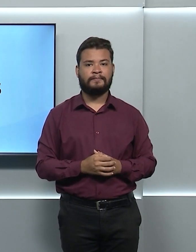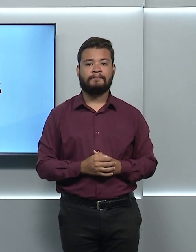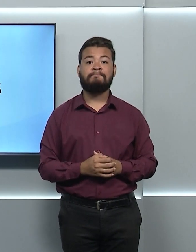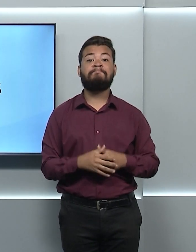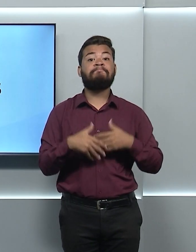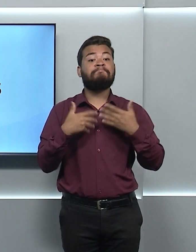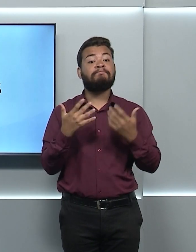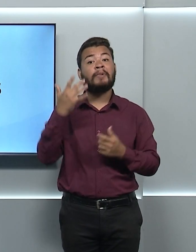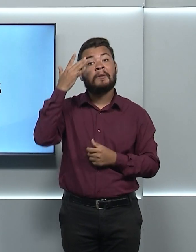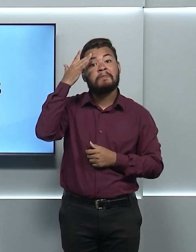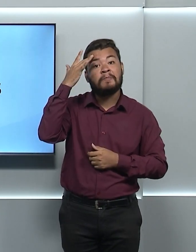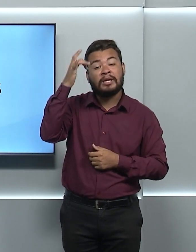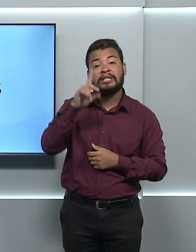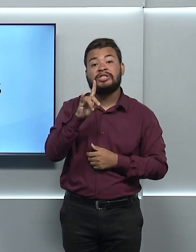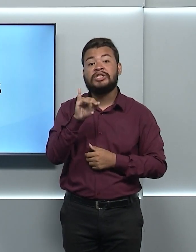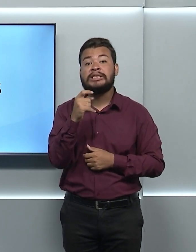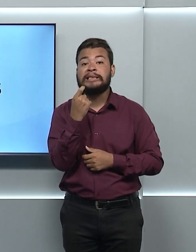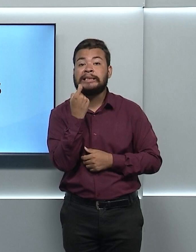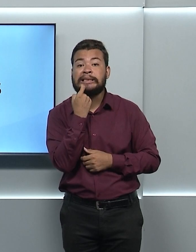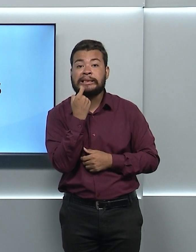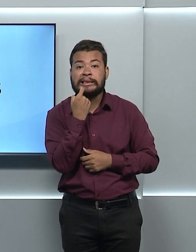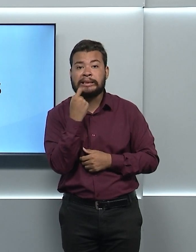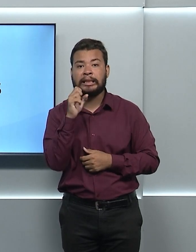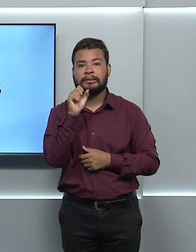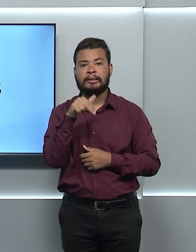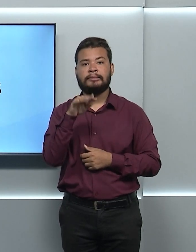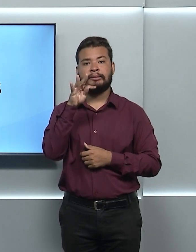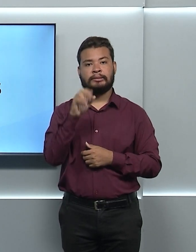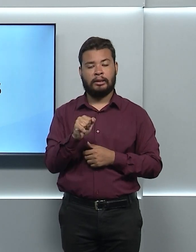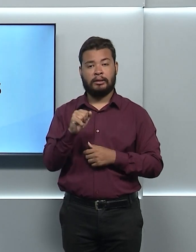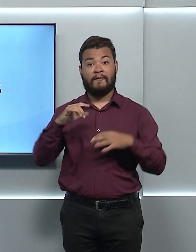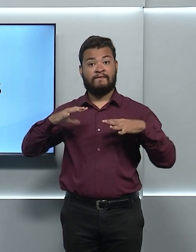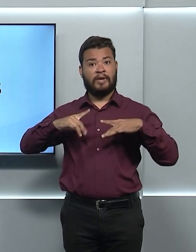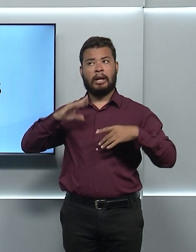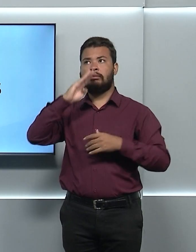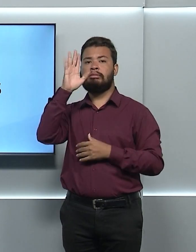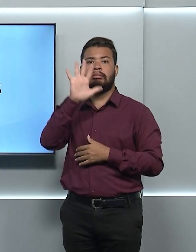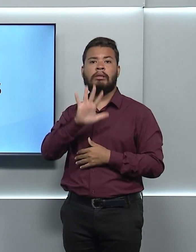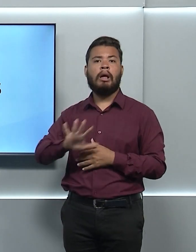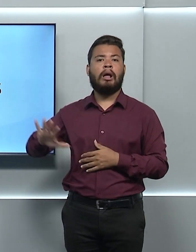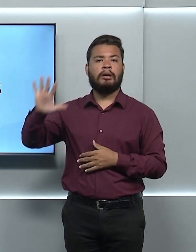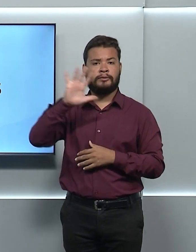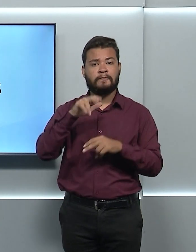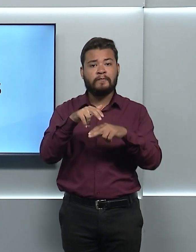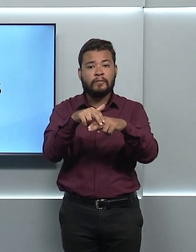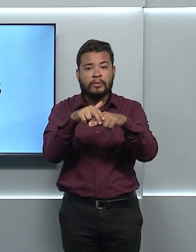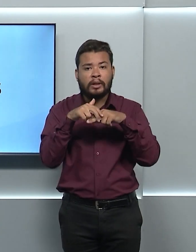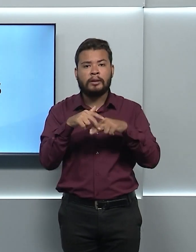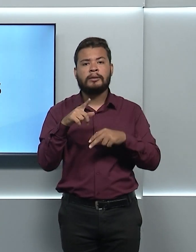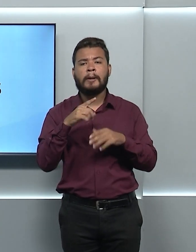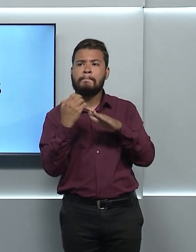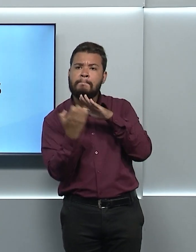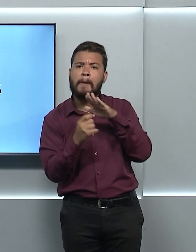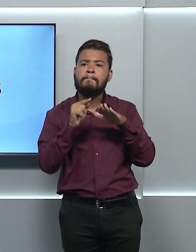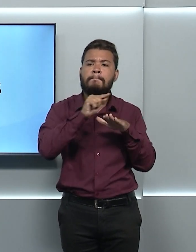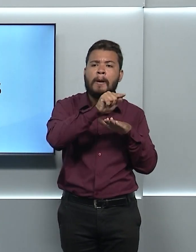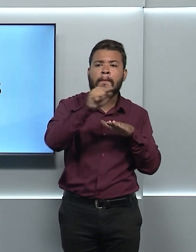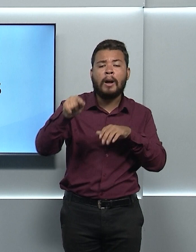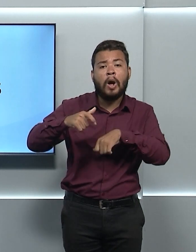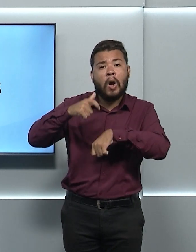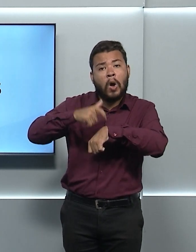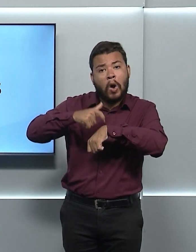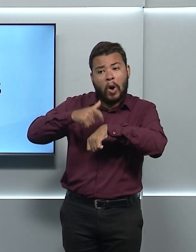E amanhã é Sexta-feira Santa, feriado nacional. Por isso, o horário de funcionamento de algumas empresas, centro